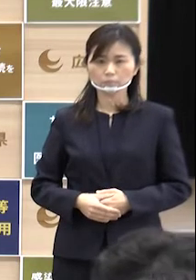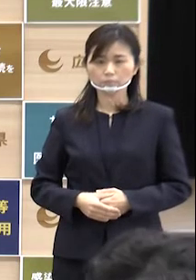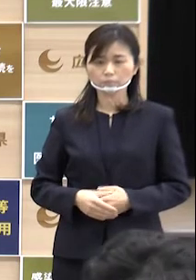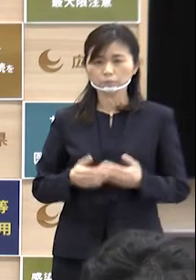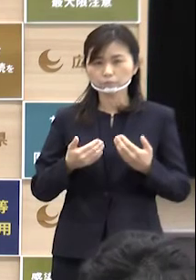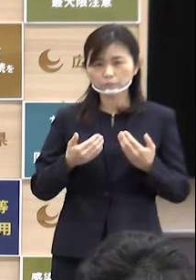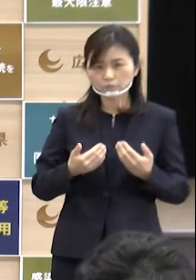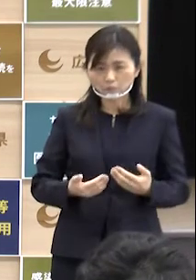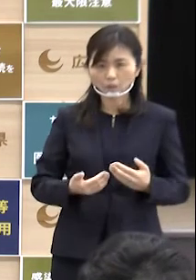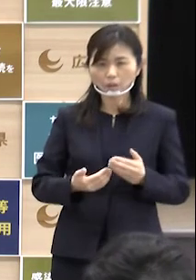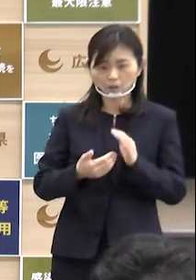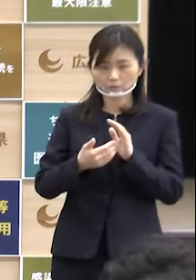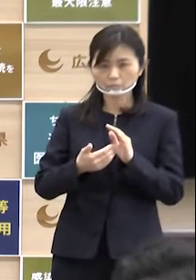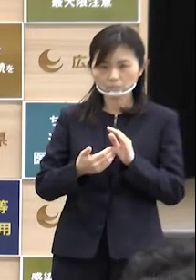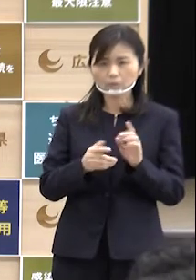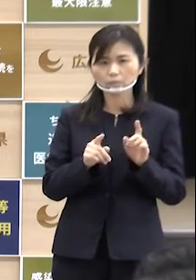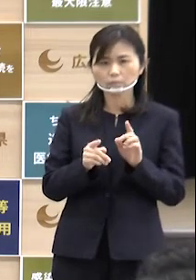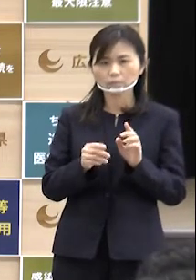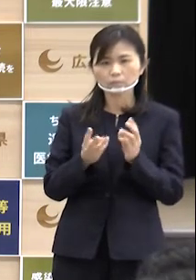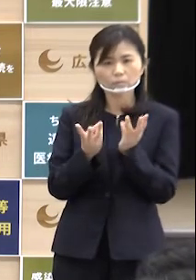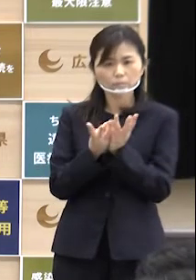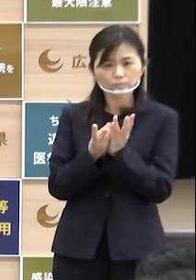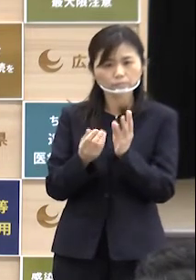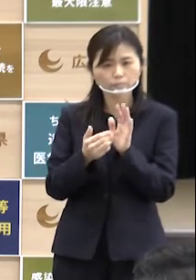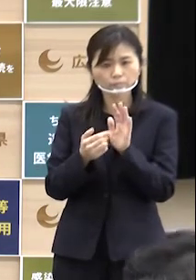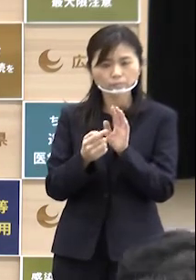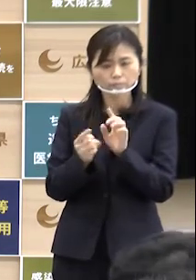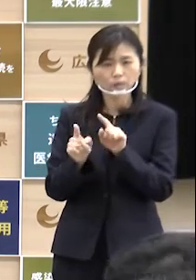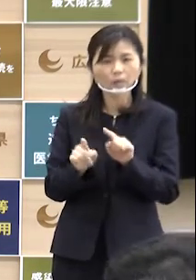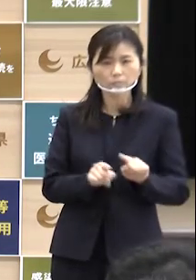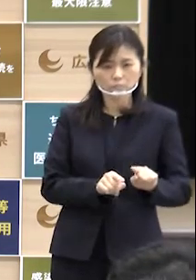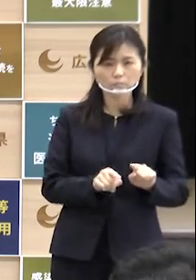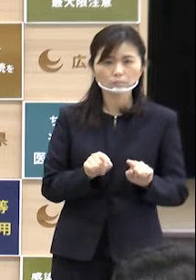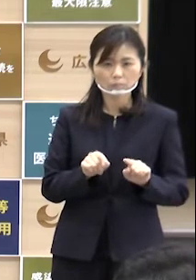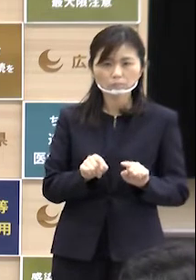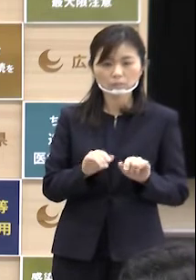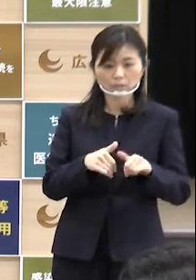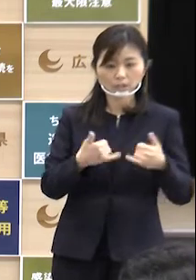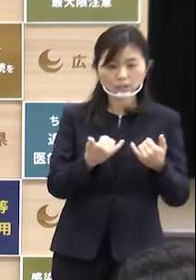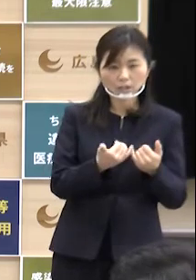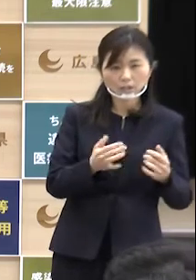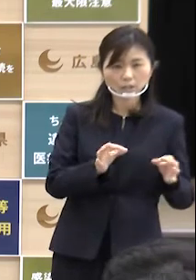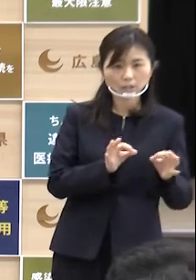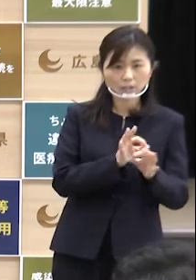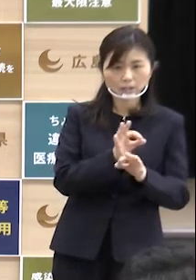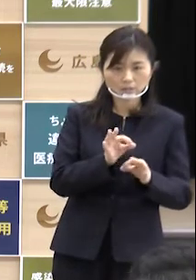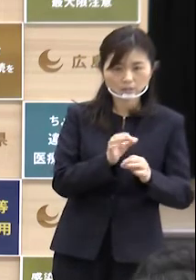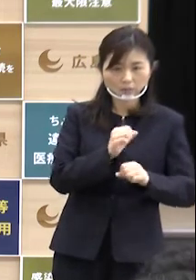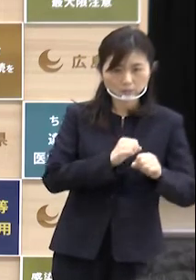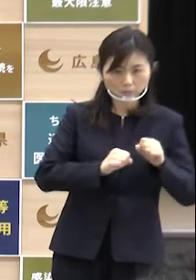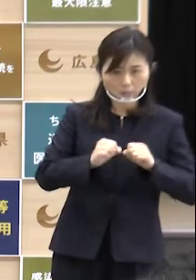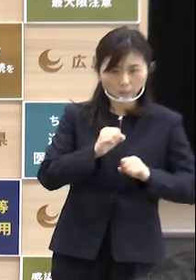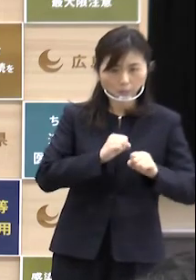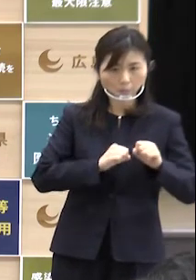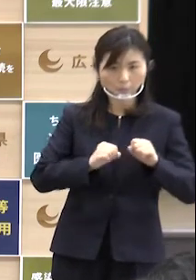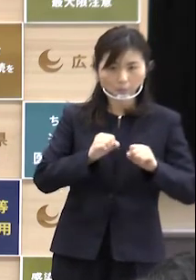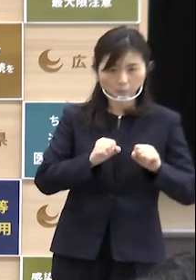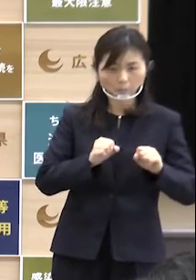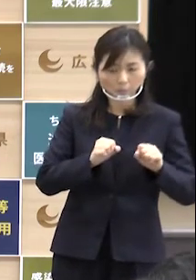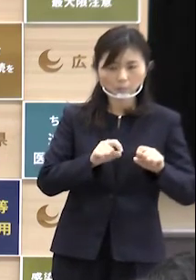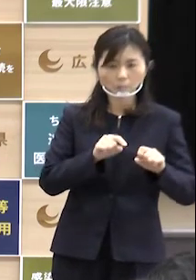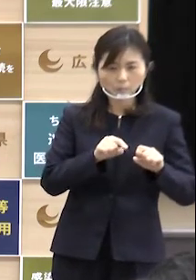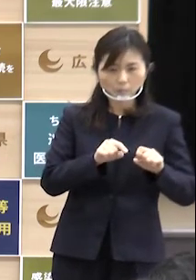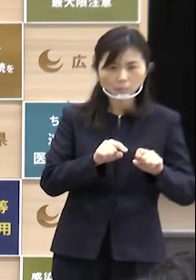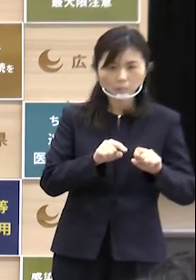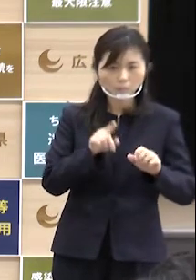防止をして、この社会経済活動への影響を少なくするためには、この今の高止まりの状態から